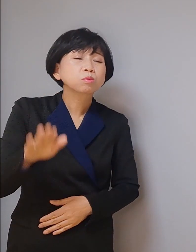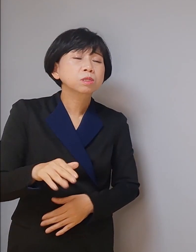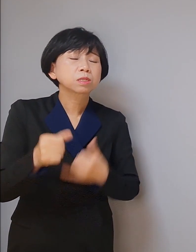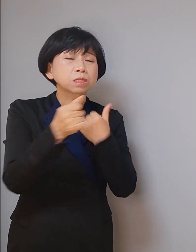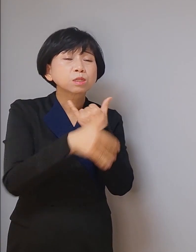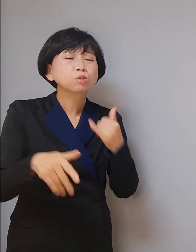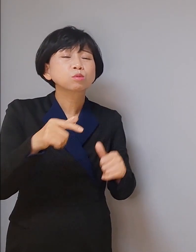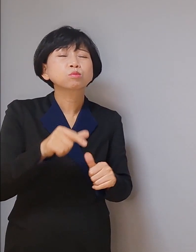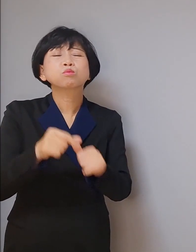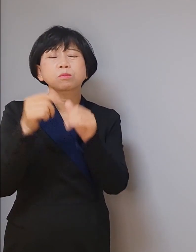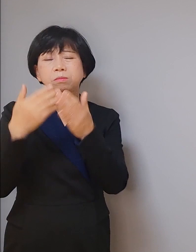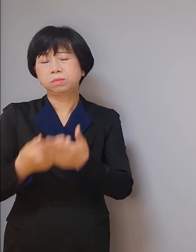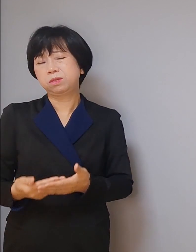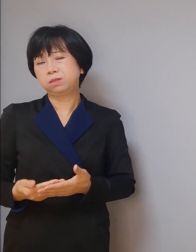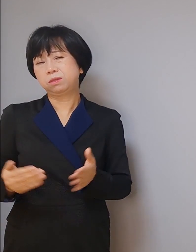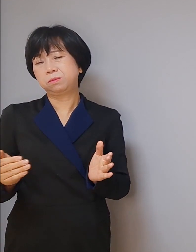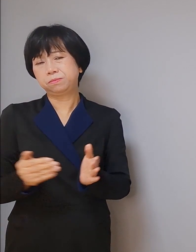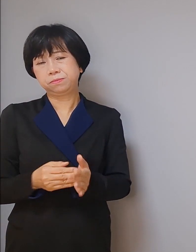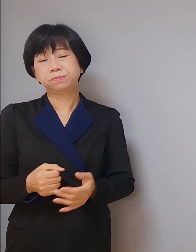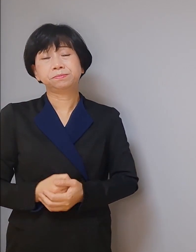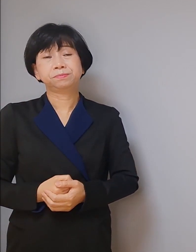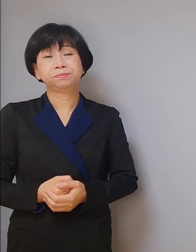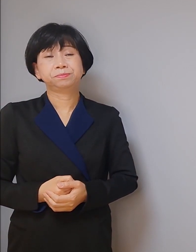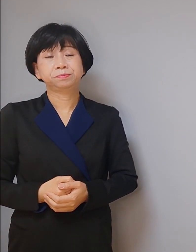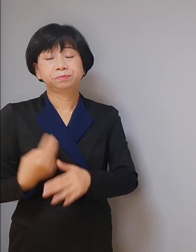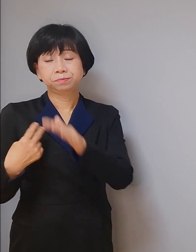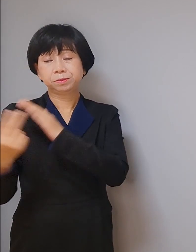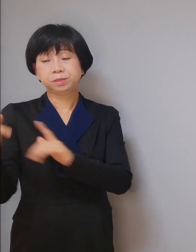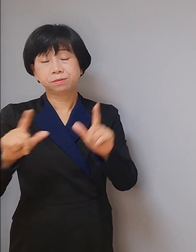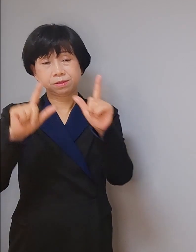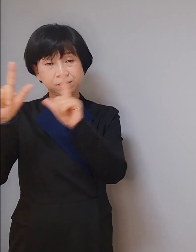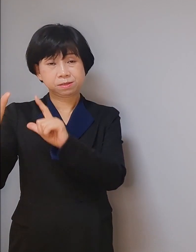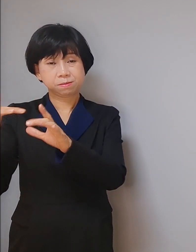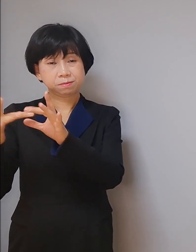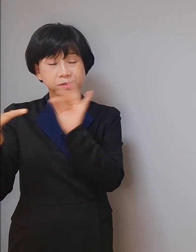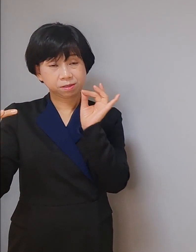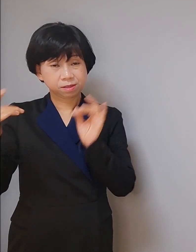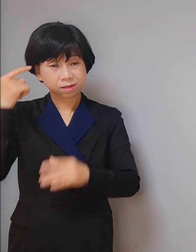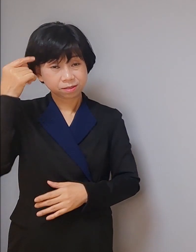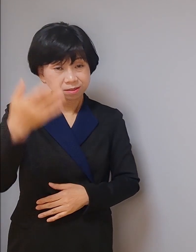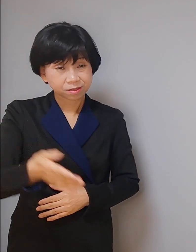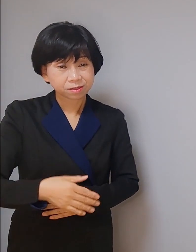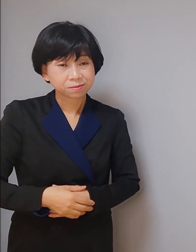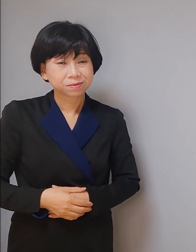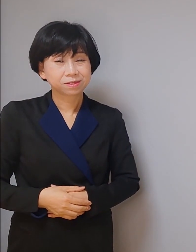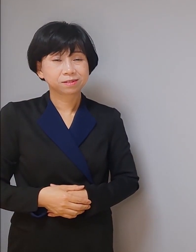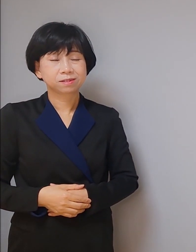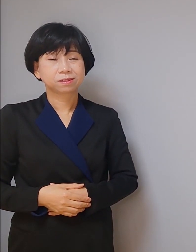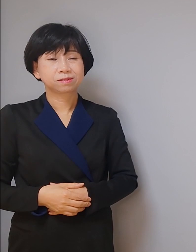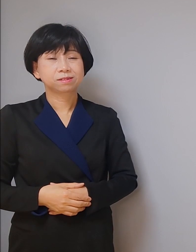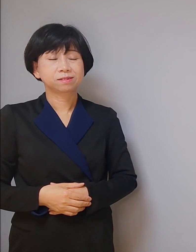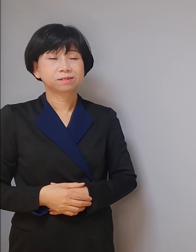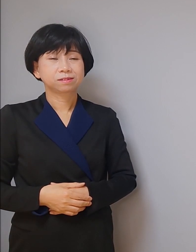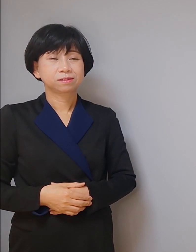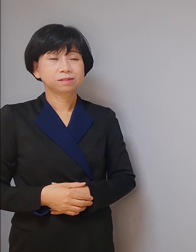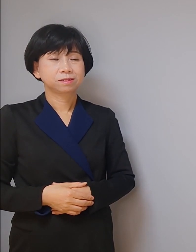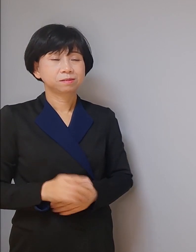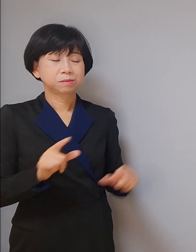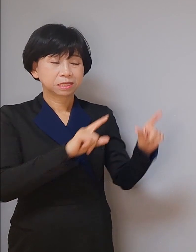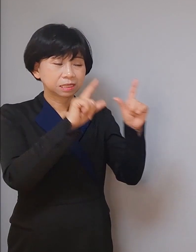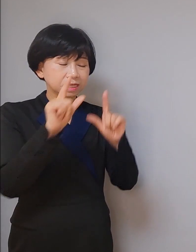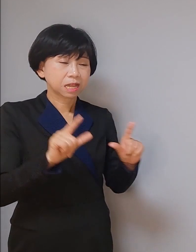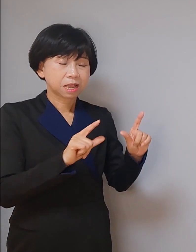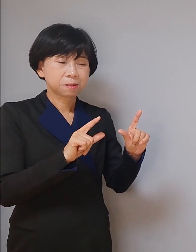믿습니다. 어떠십니까? 비전의 인생을 선택하시겠습니까? 아니면 생존의